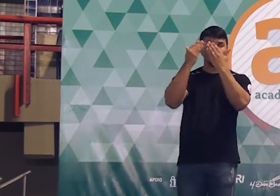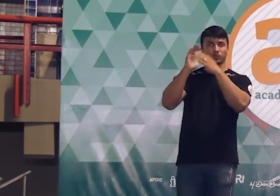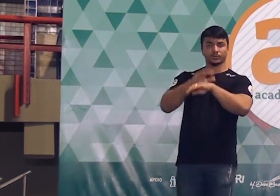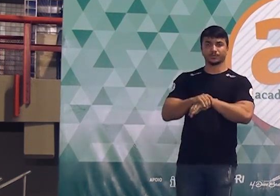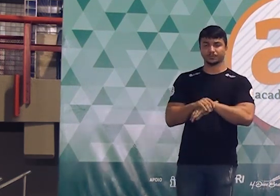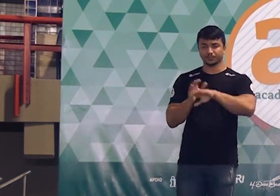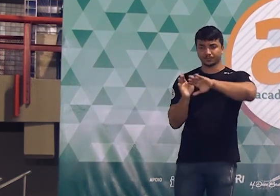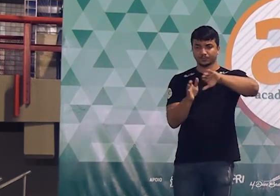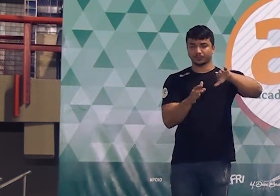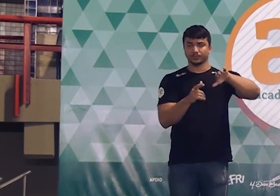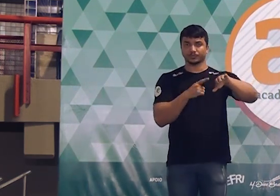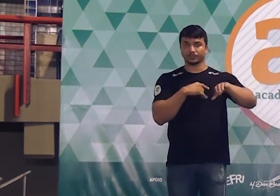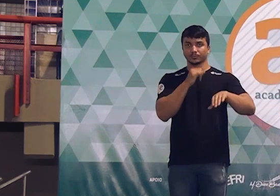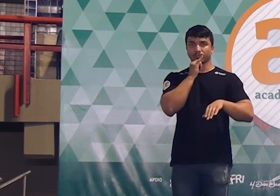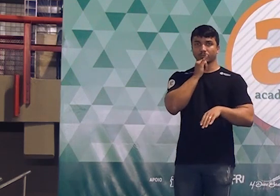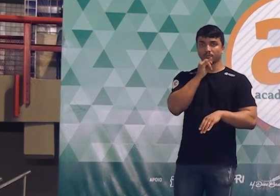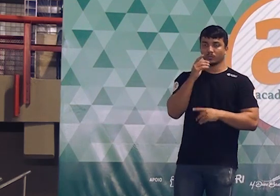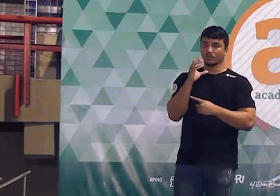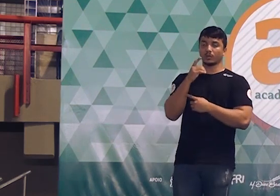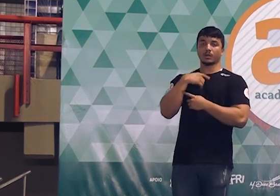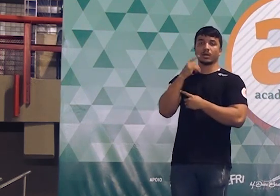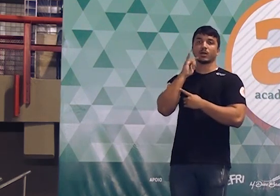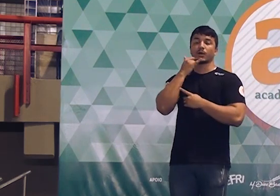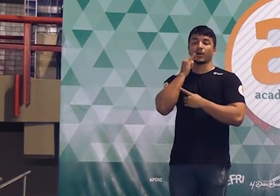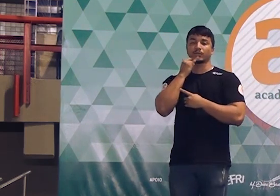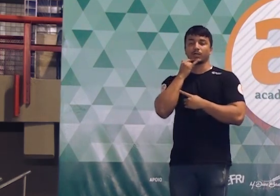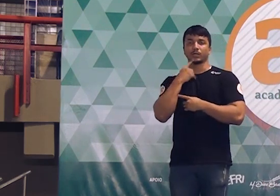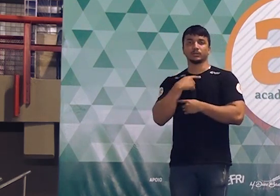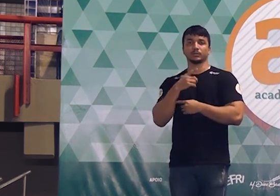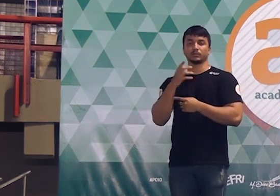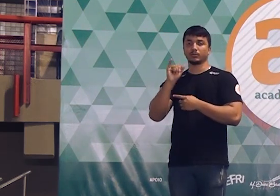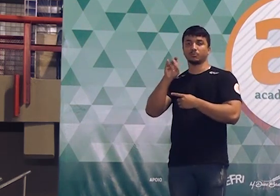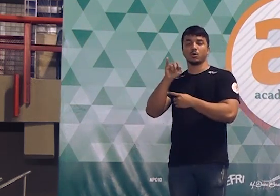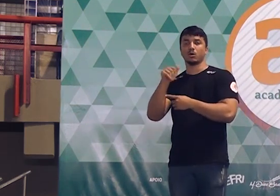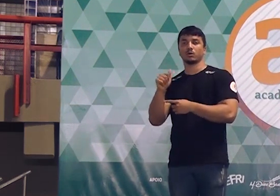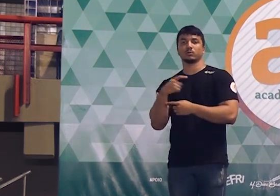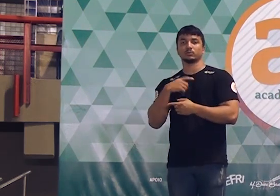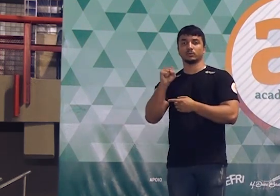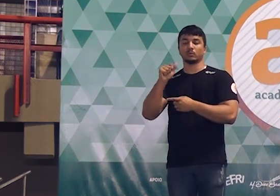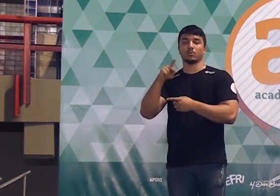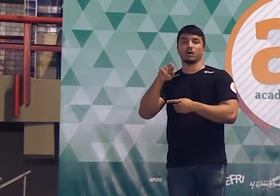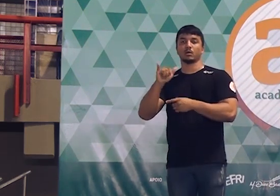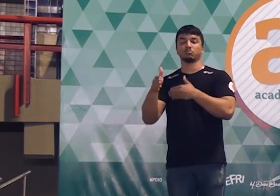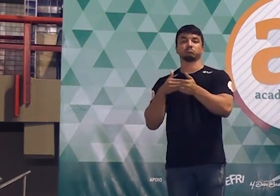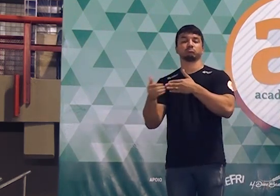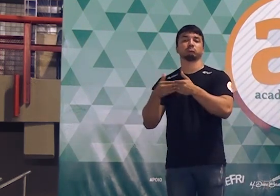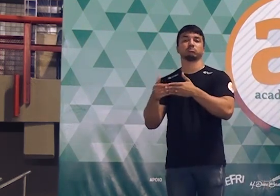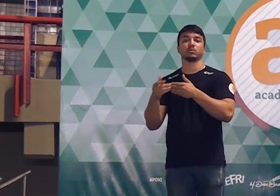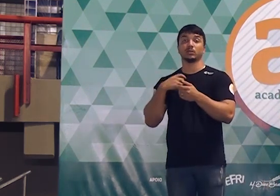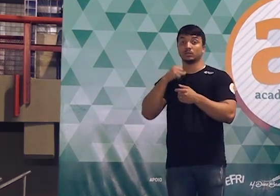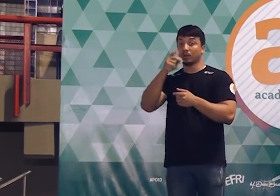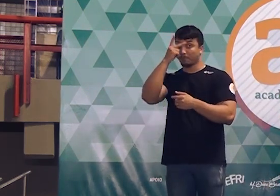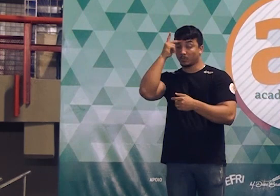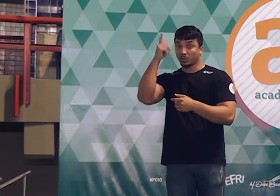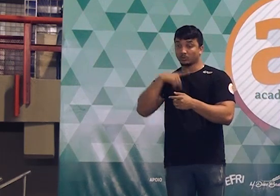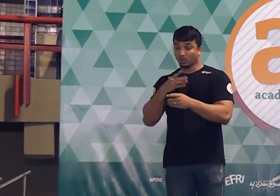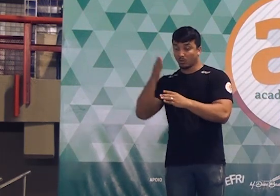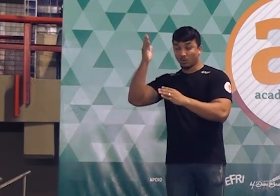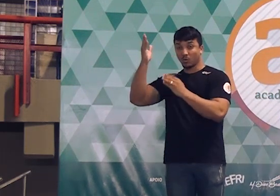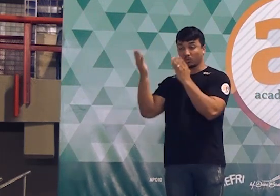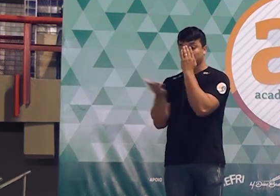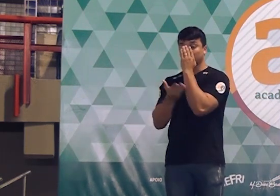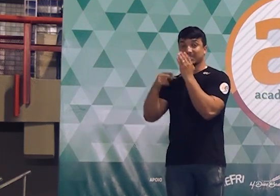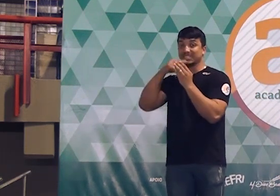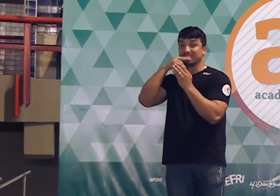dúvida. 1 litro de cachaça, da Ipioca, da Sapupara, qualquer uma dessas. O cara que corta a cana